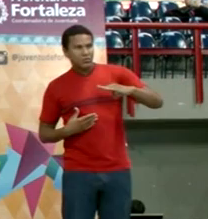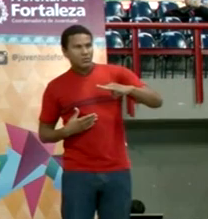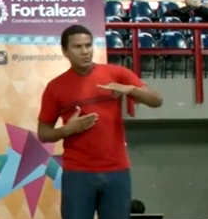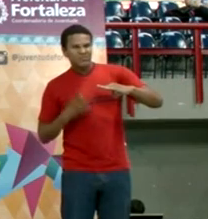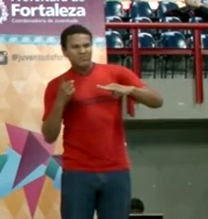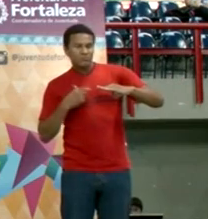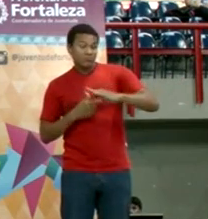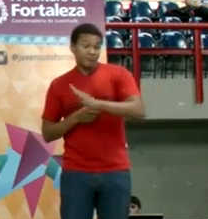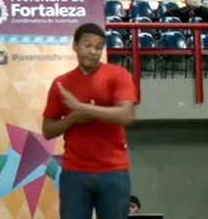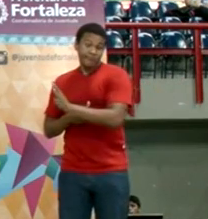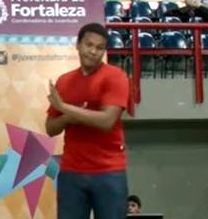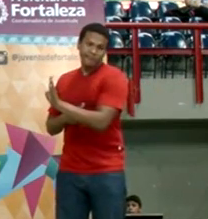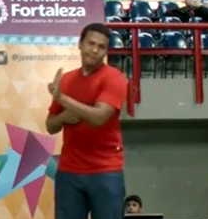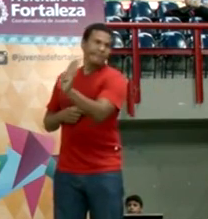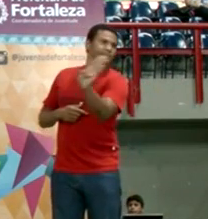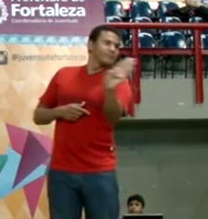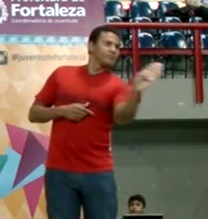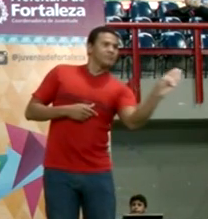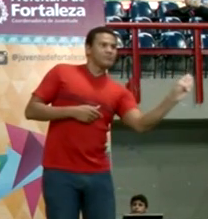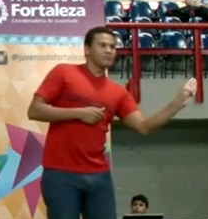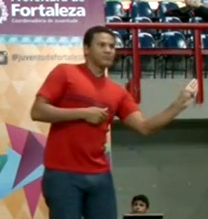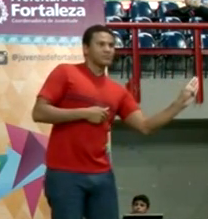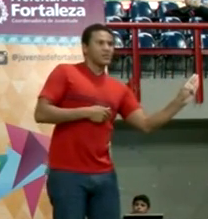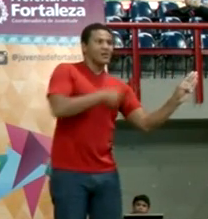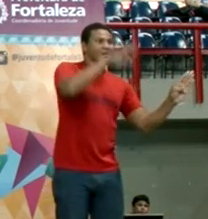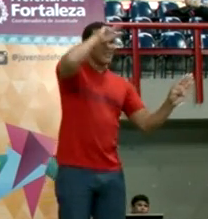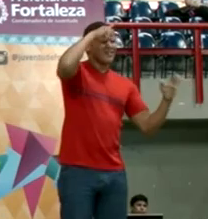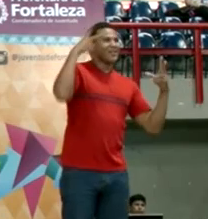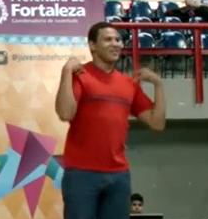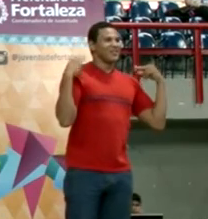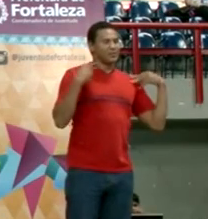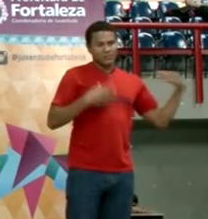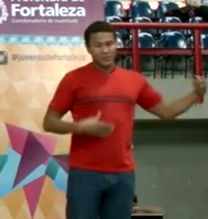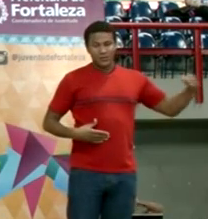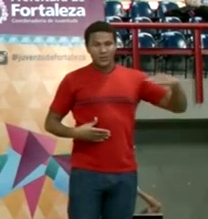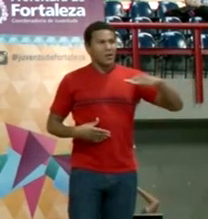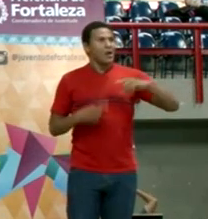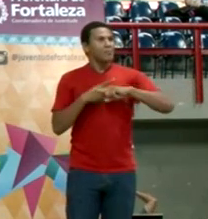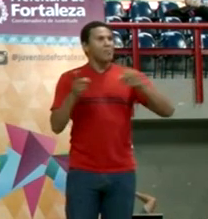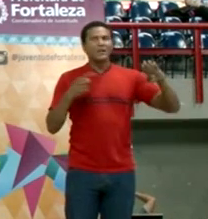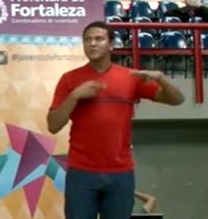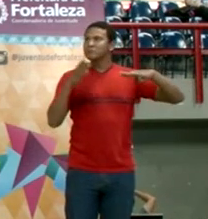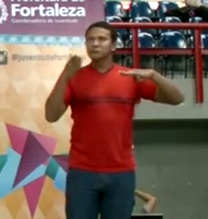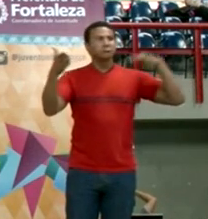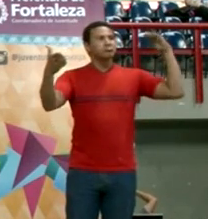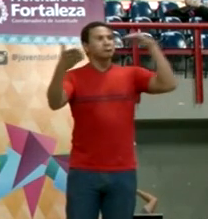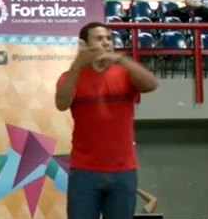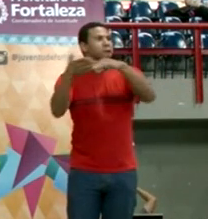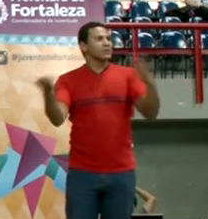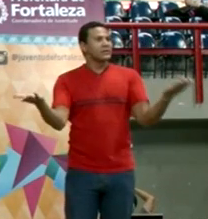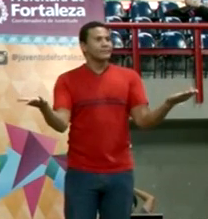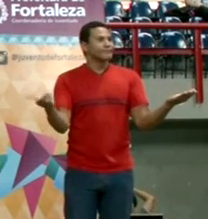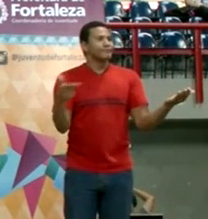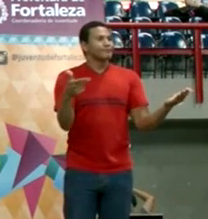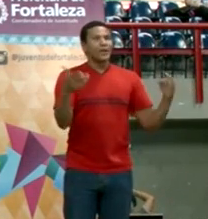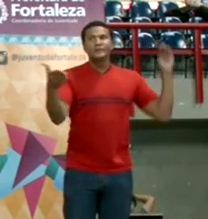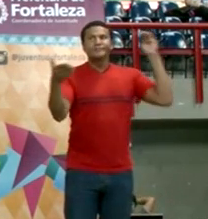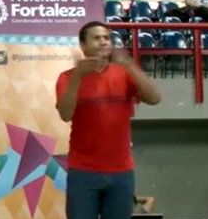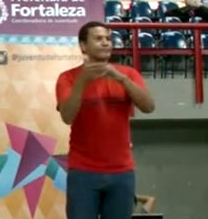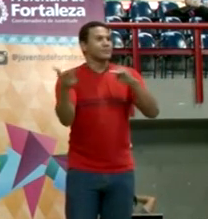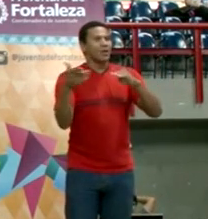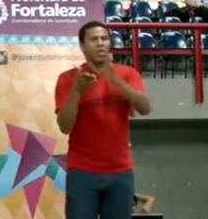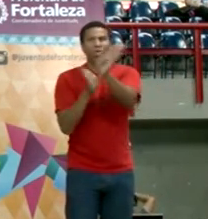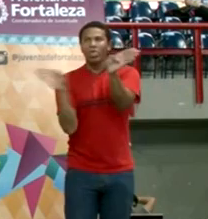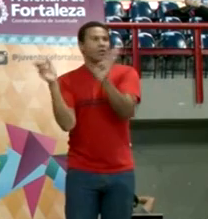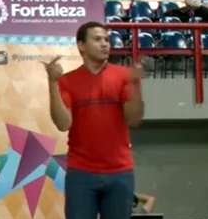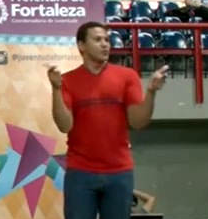eu vou pegar a primeira direita para voltar. Só que quando ele entrou, ele viu que era uma rua sem saída, ó, e a padaria ficava no final da rua. Quando